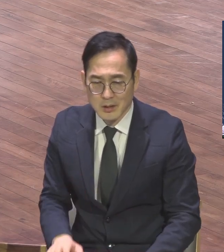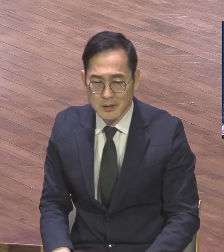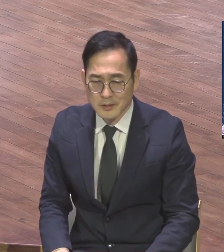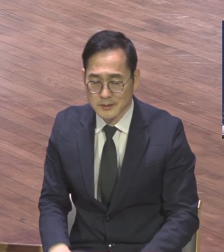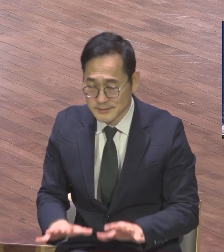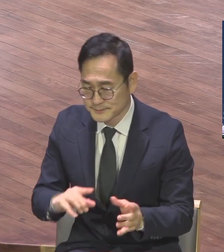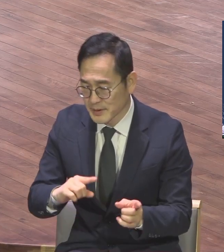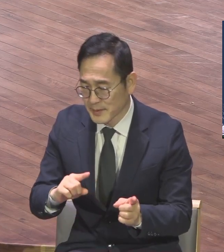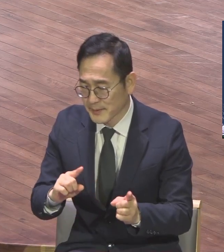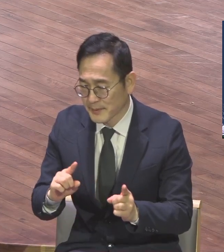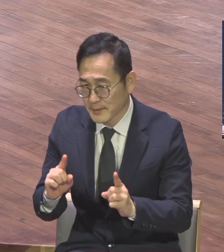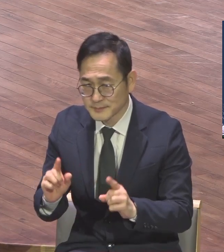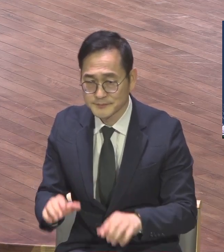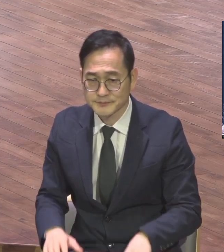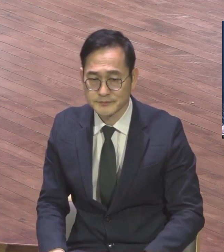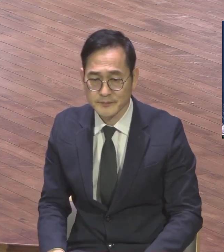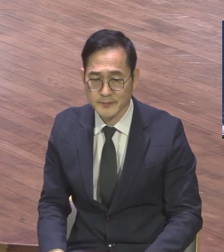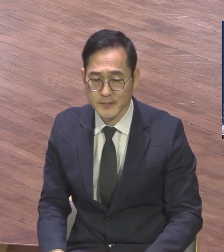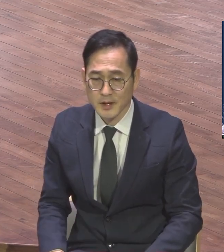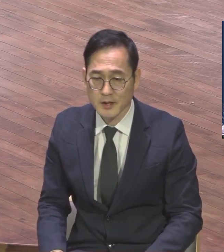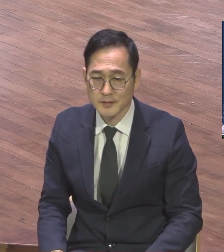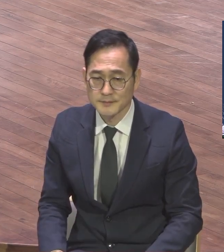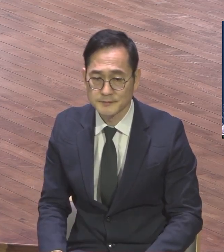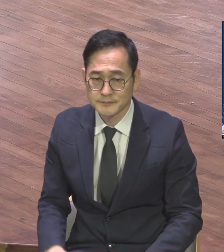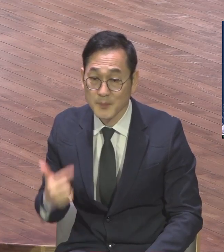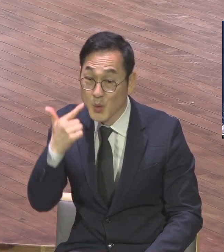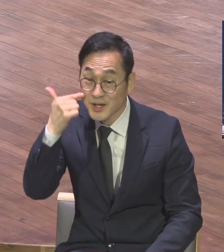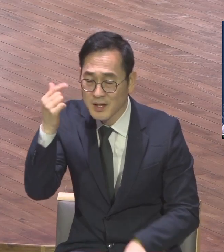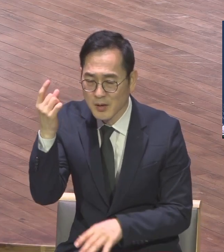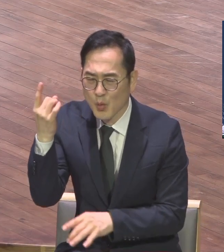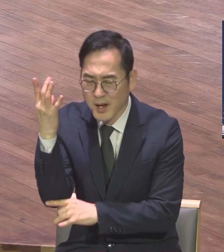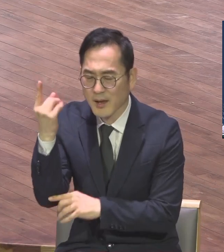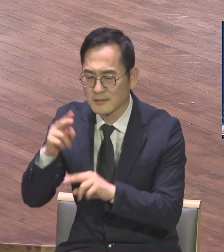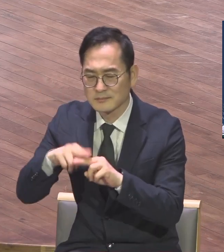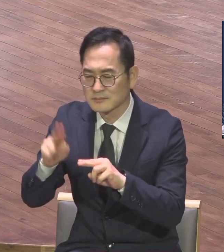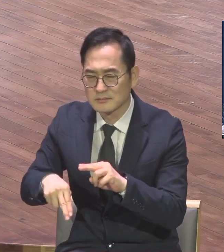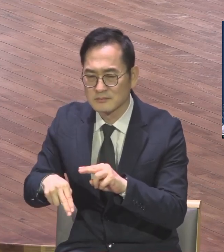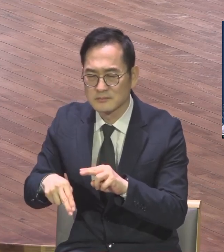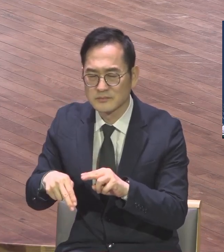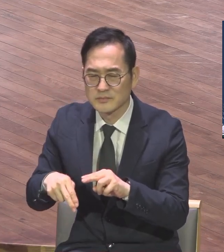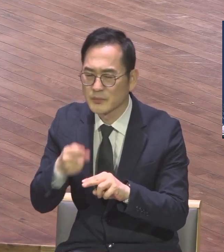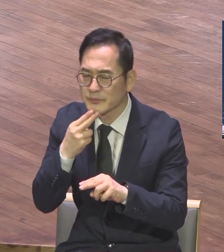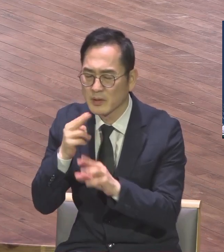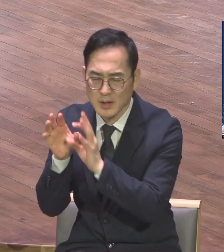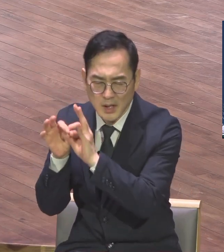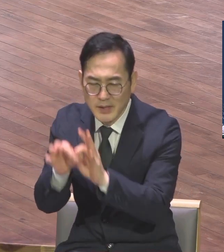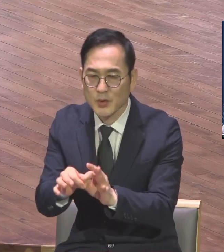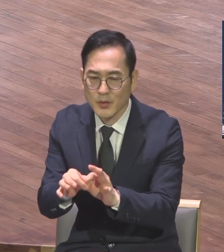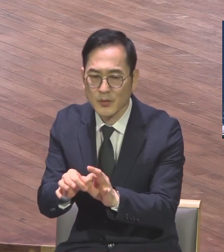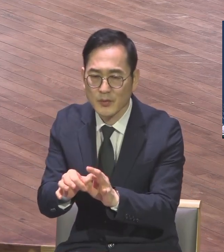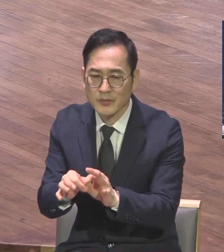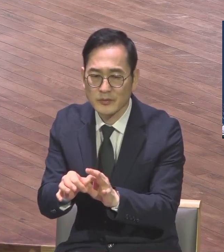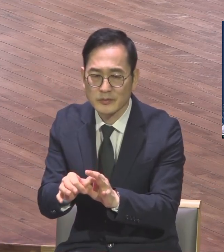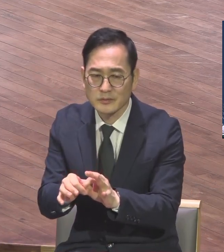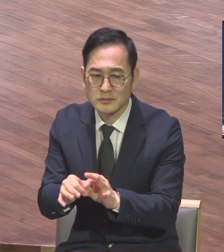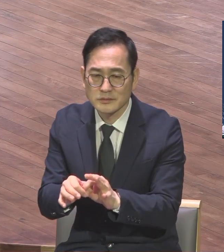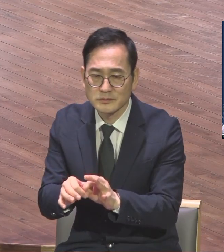목회자 정년이 없는 우리 교단에서 재작년 말에 갑작스럽게 제가 은퇴를 하게 된